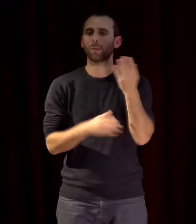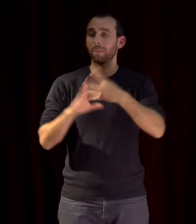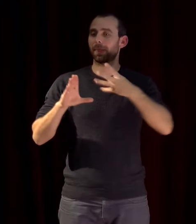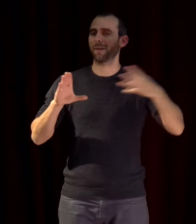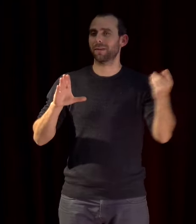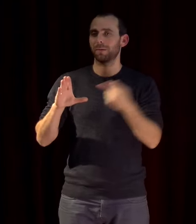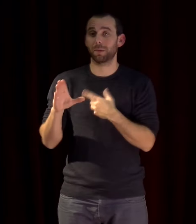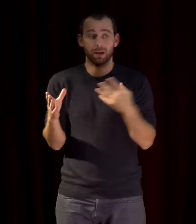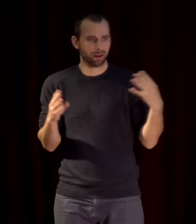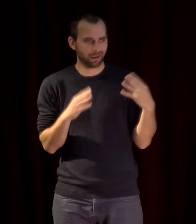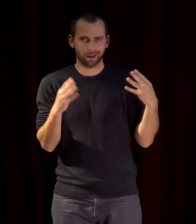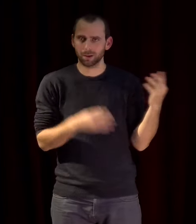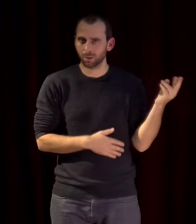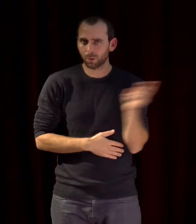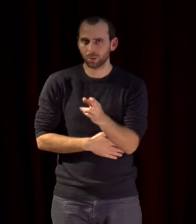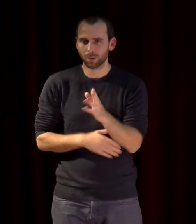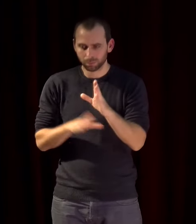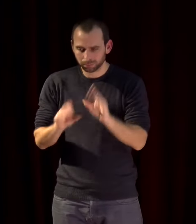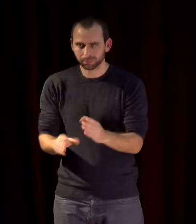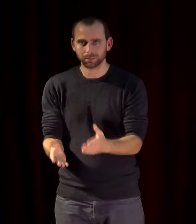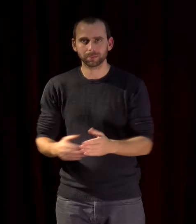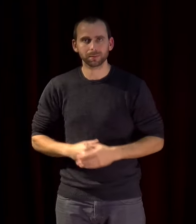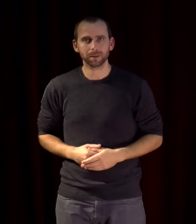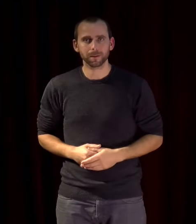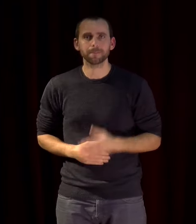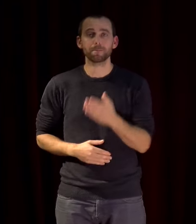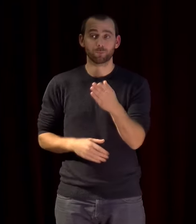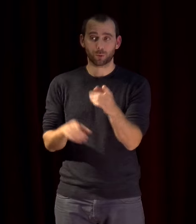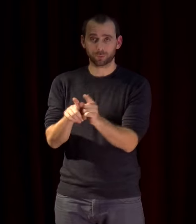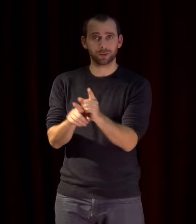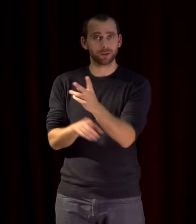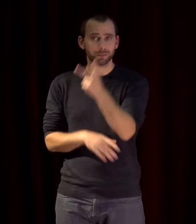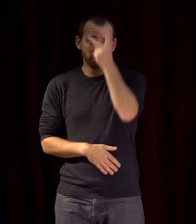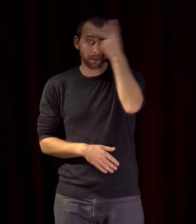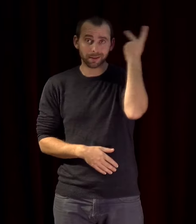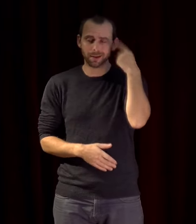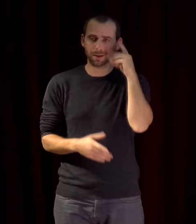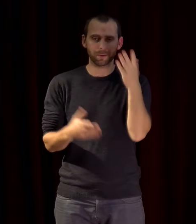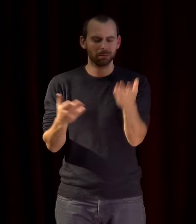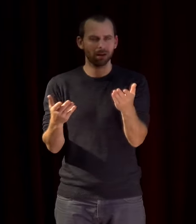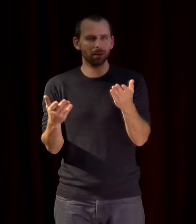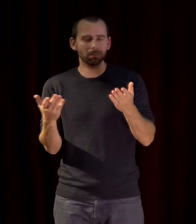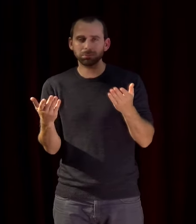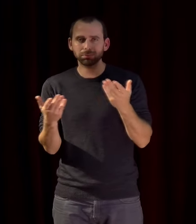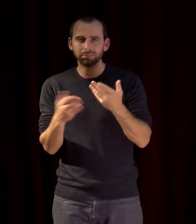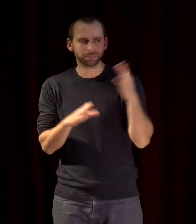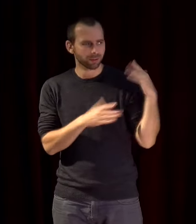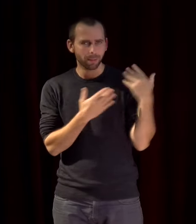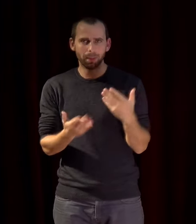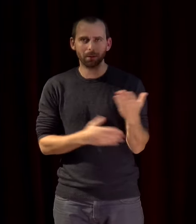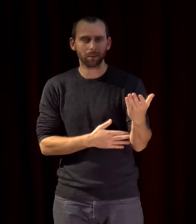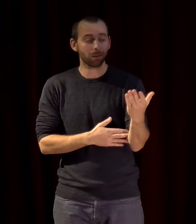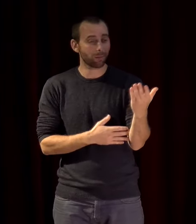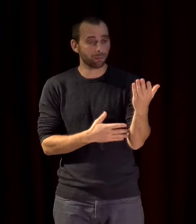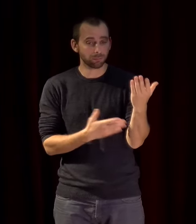notre monde méditerranéen et par la centralité retrouvée de la question palestinienne qui avait quitté complètement depuis quelques